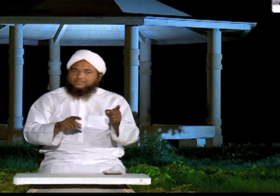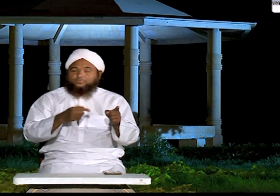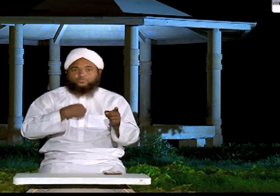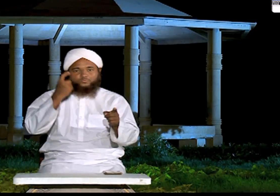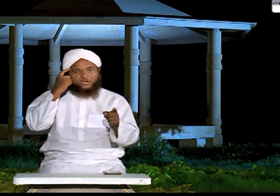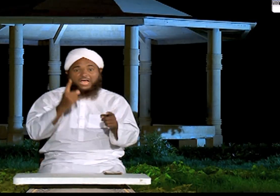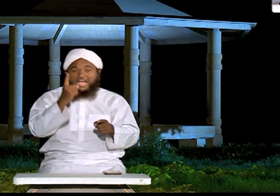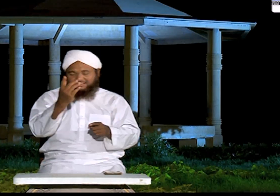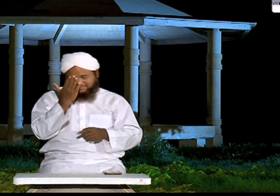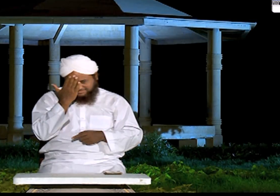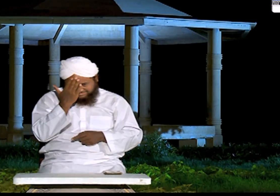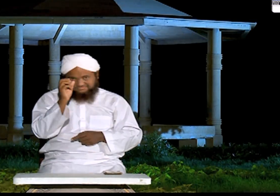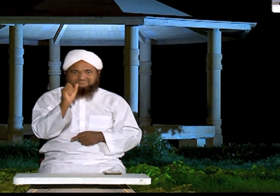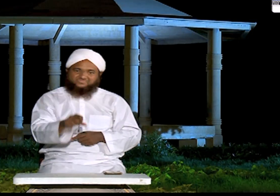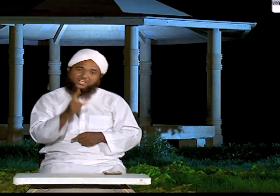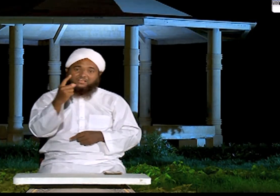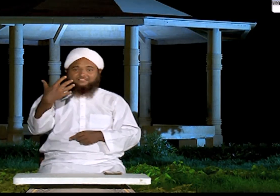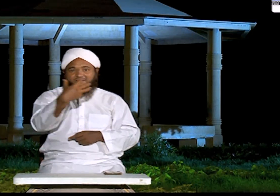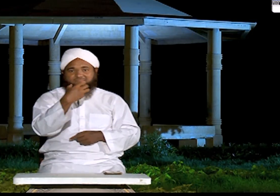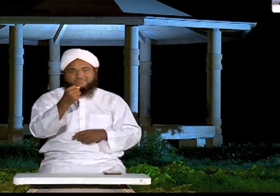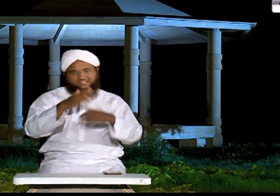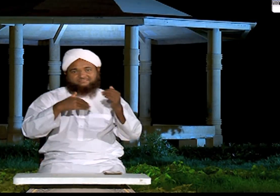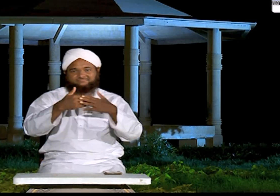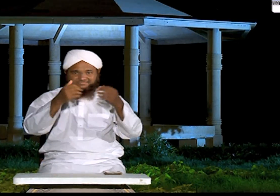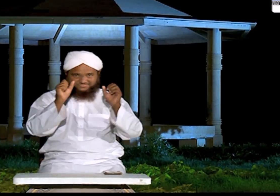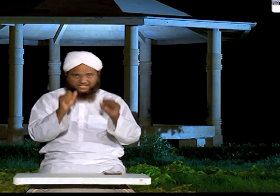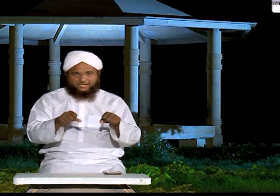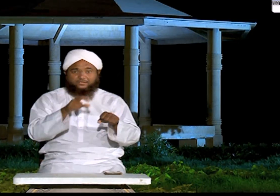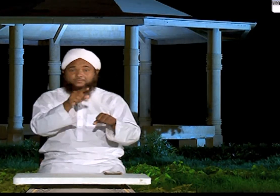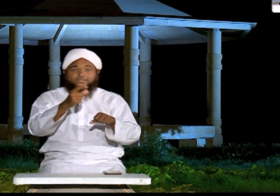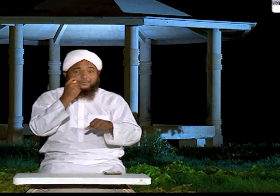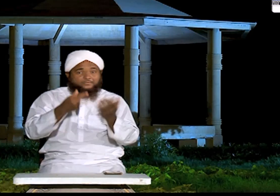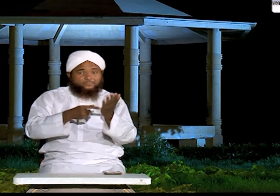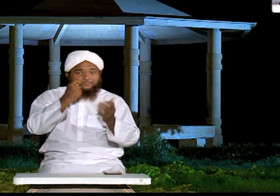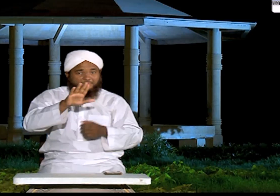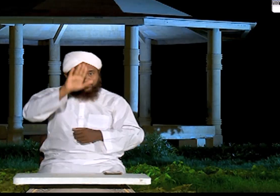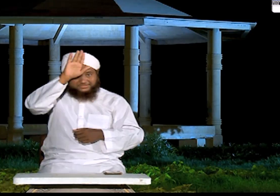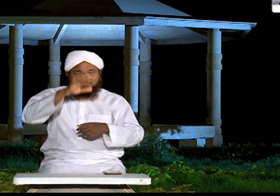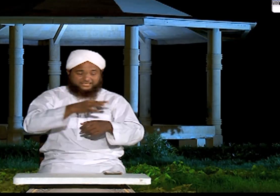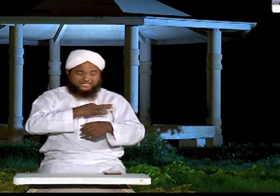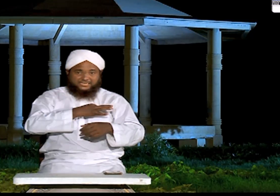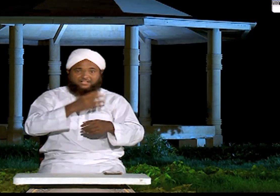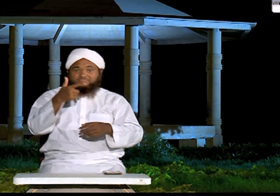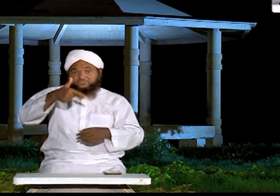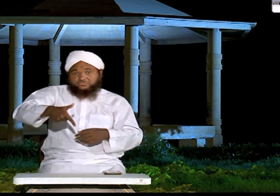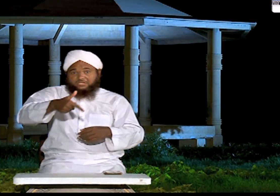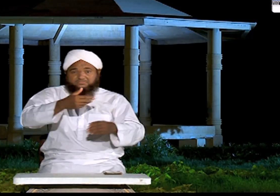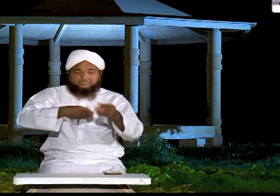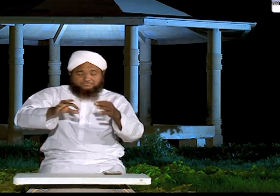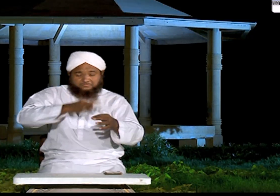اس سے پہلے کبھی کسی نے قابے پر غلاف نہیں چڑھایا تھا اس کے بعد طبع شہر مکہ کے رہنے والوں کو قابے کی